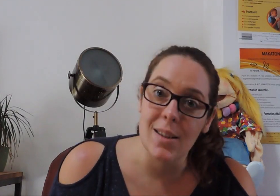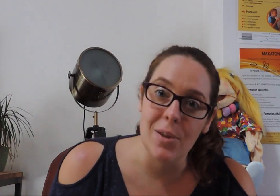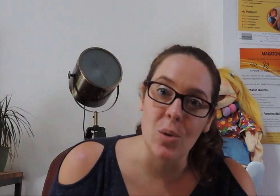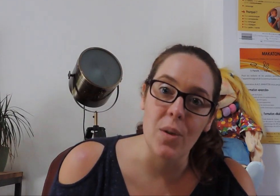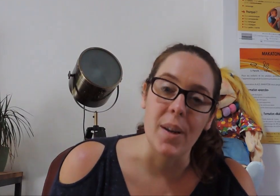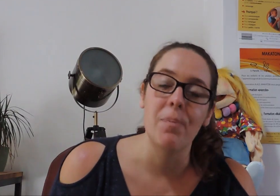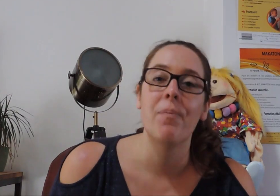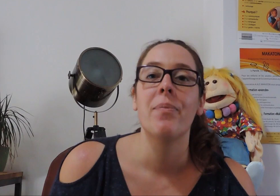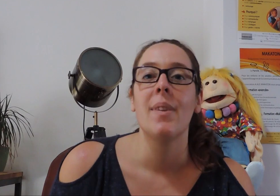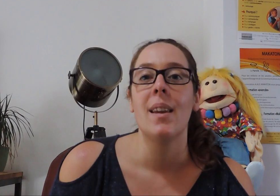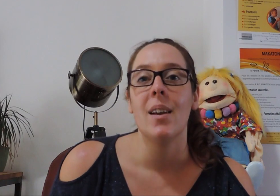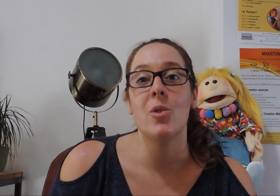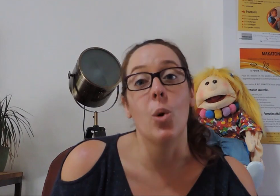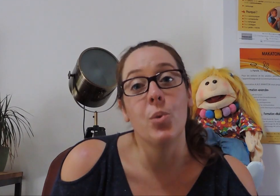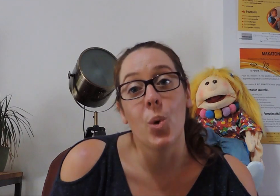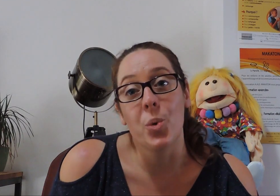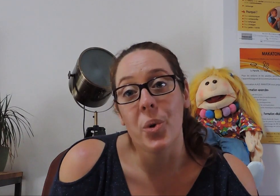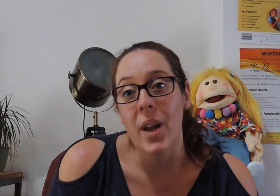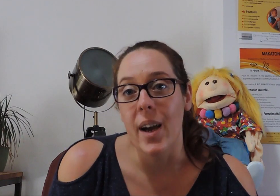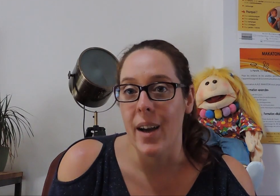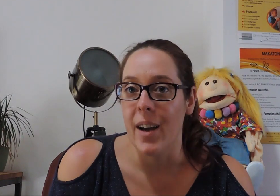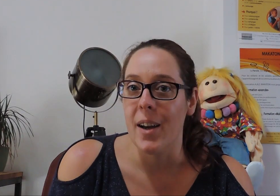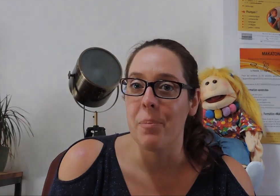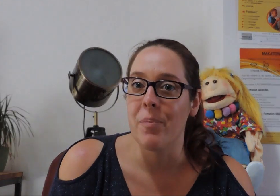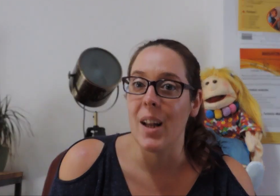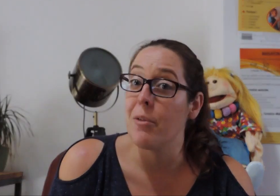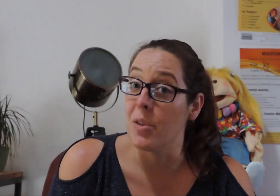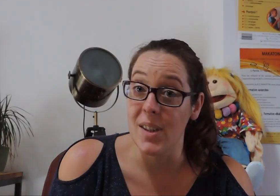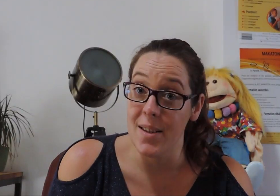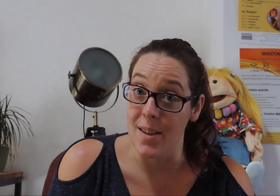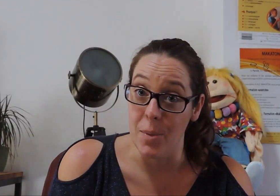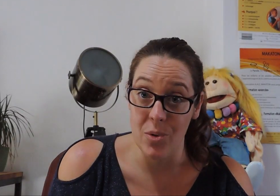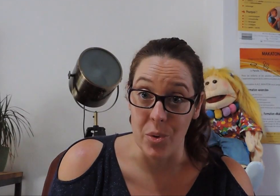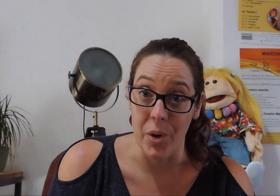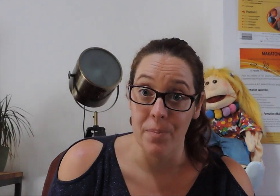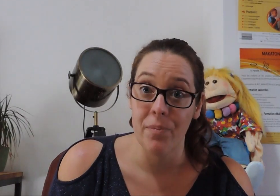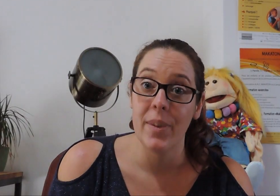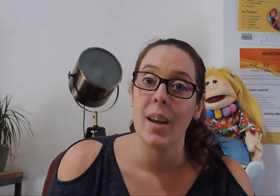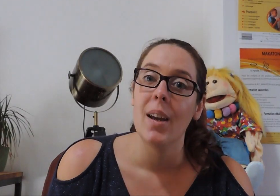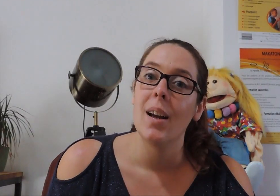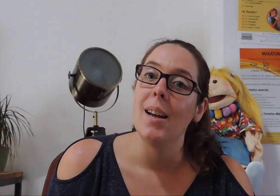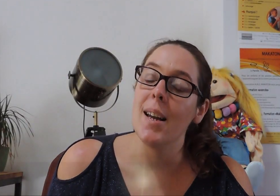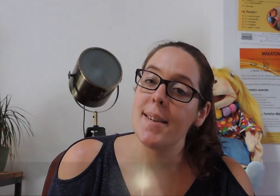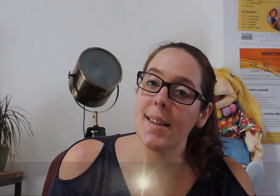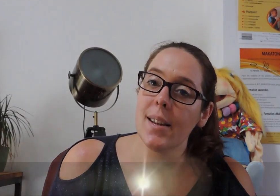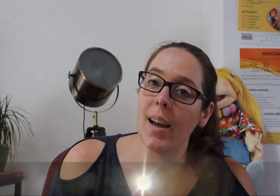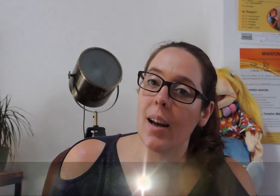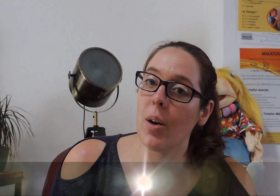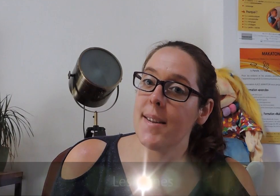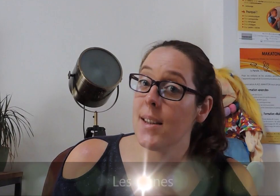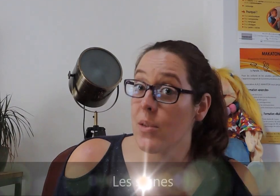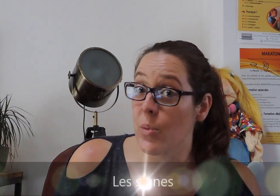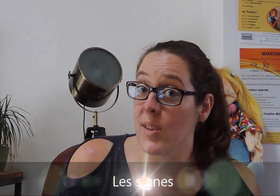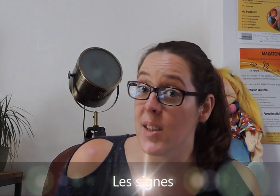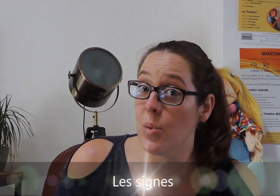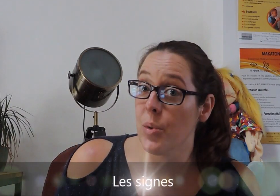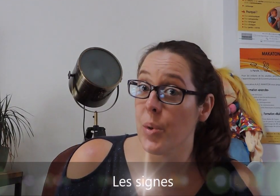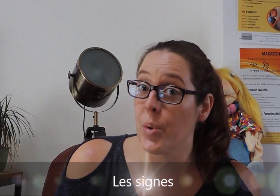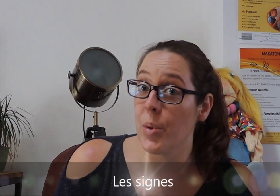qui a des difficultés sans pour autant l'infantiliser bien sûr les signes alors les signes sont issus de